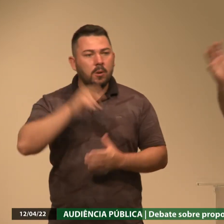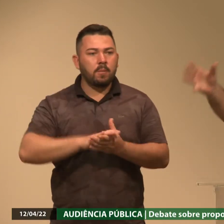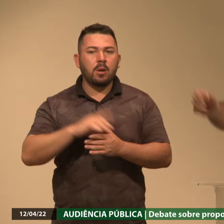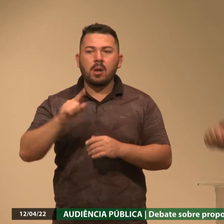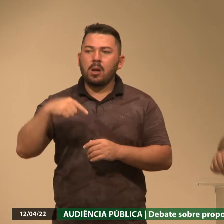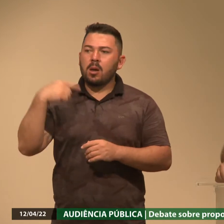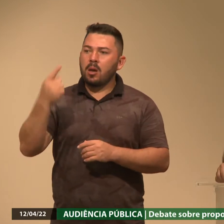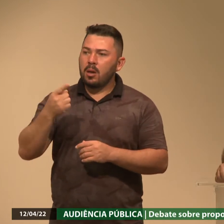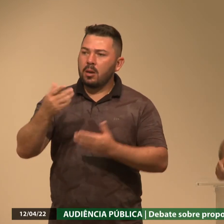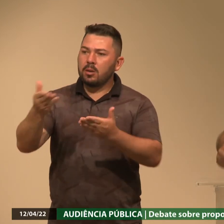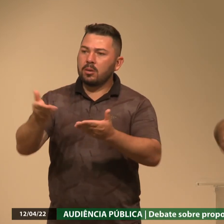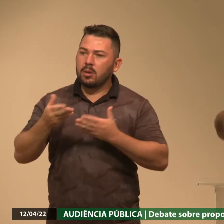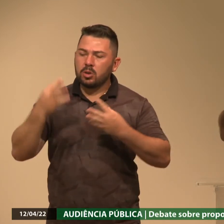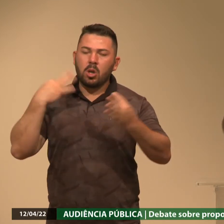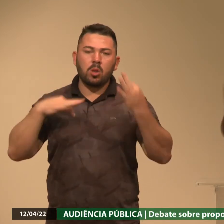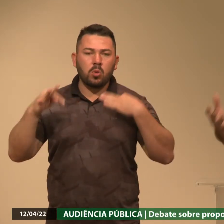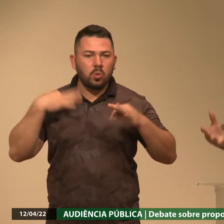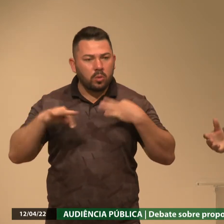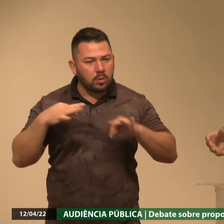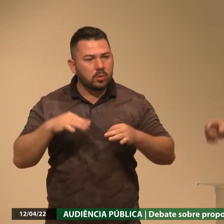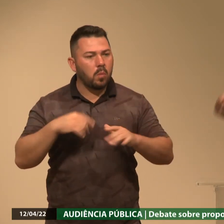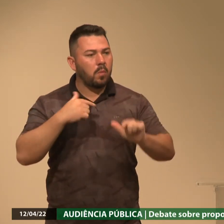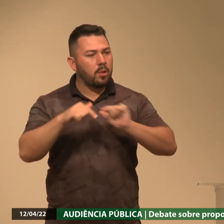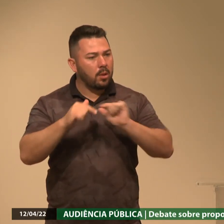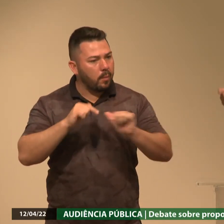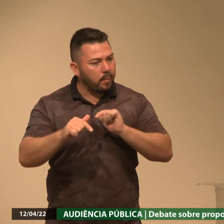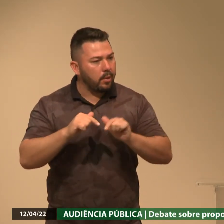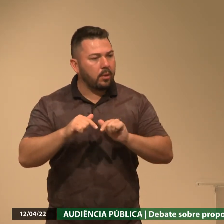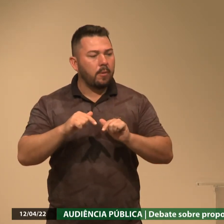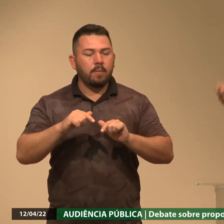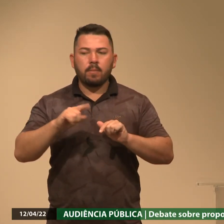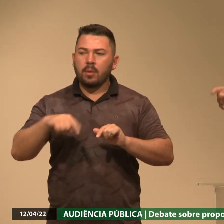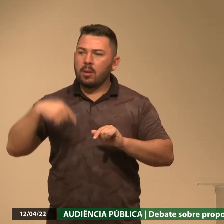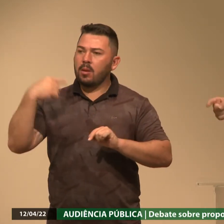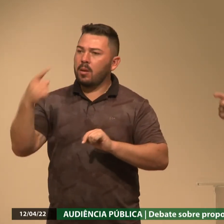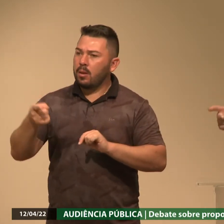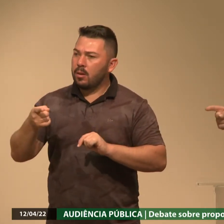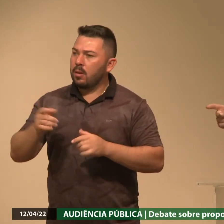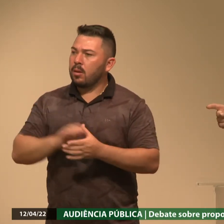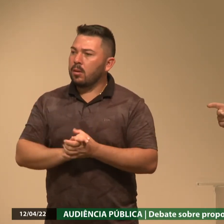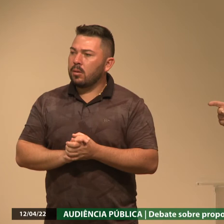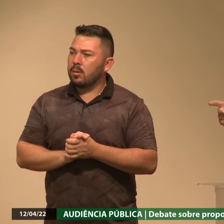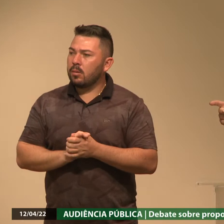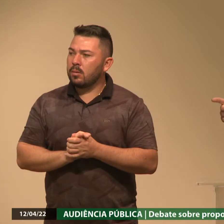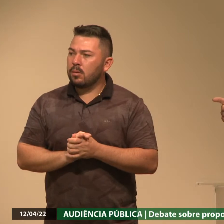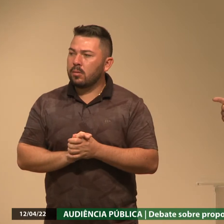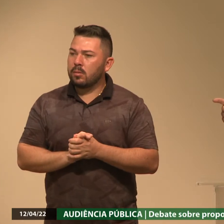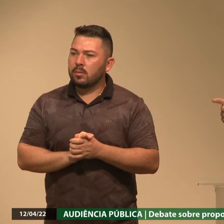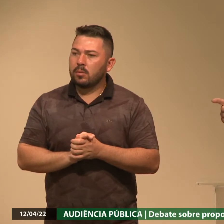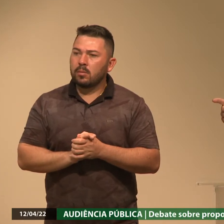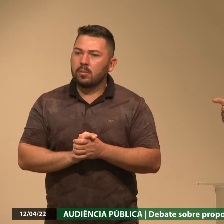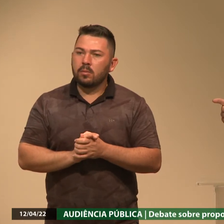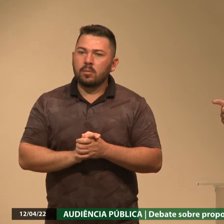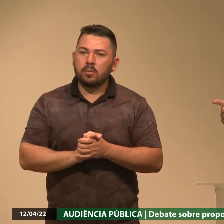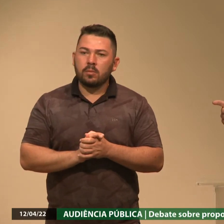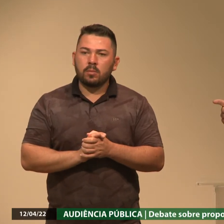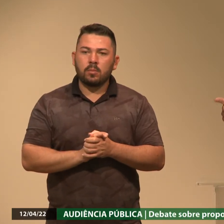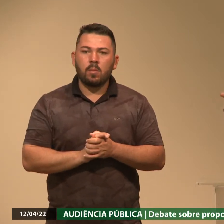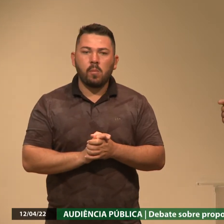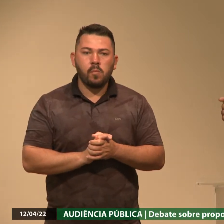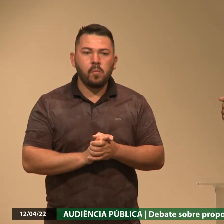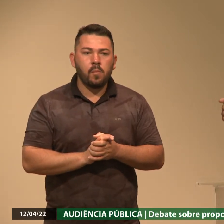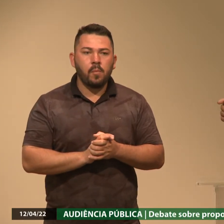de trazer o turismo e fazer um trabalho além do passatempo do ser humano vamos por isso também